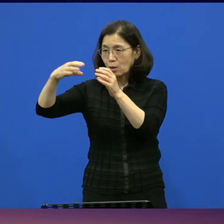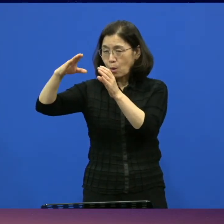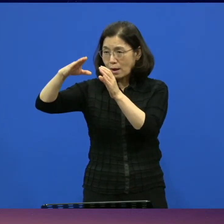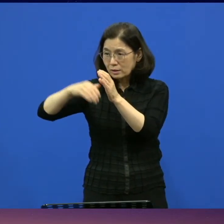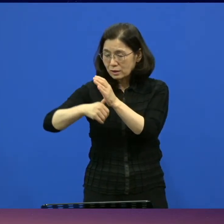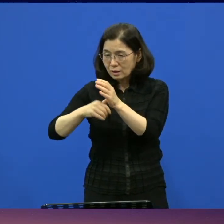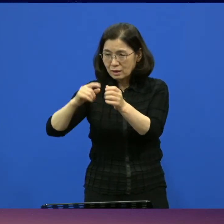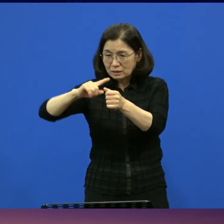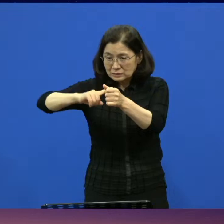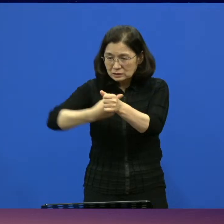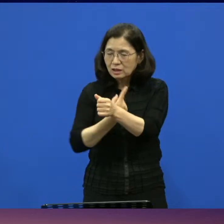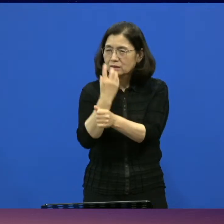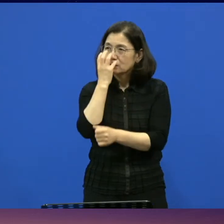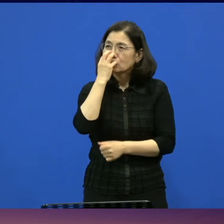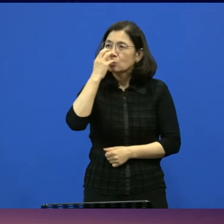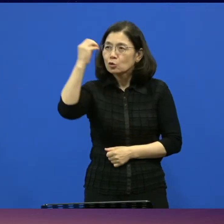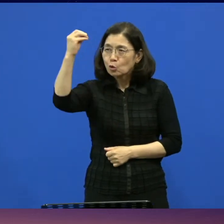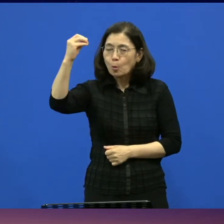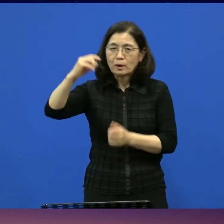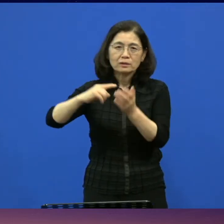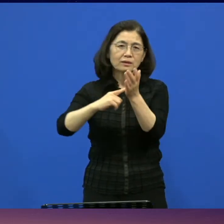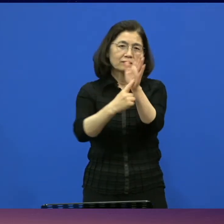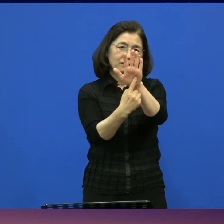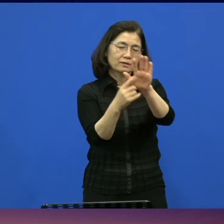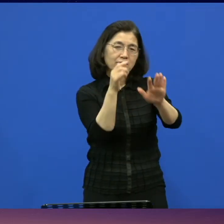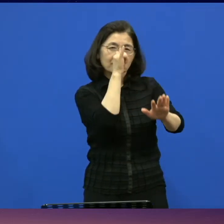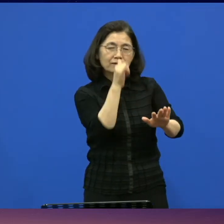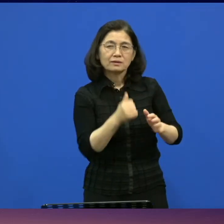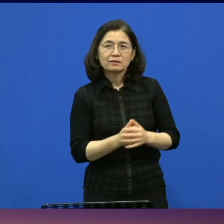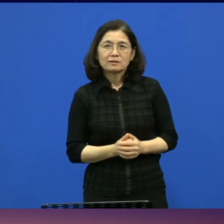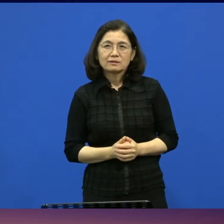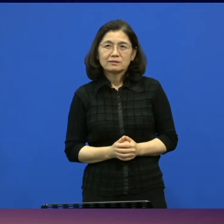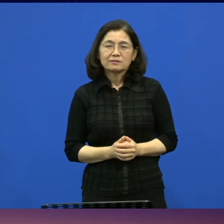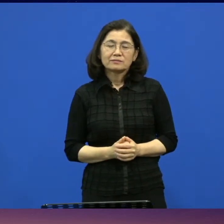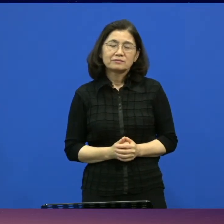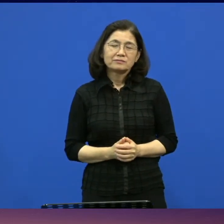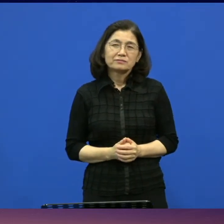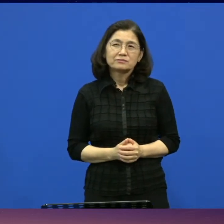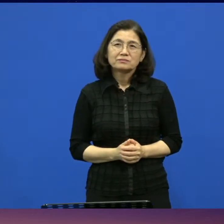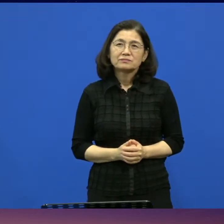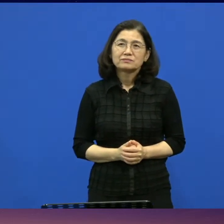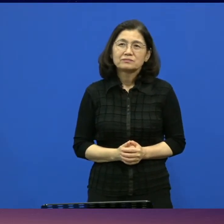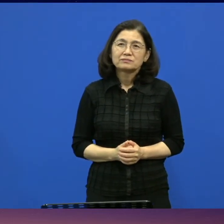나와 있는 거예요. 내 안에, 그게 표현은 안 되는 내 안에 의식화되어 있는 거예요.